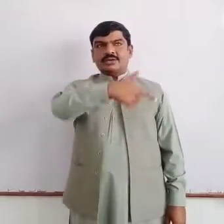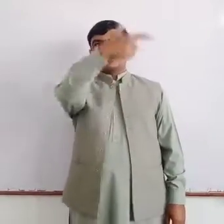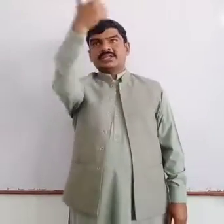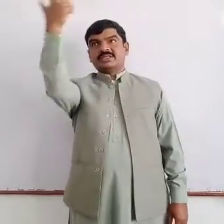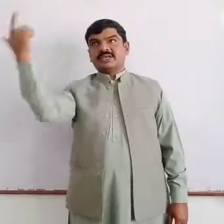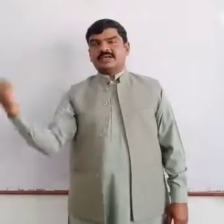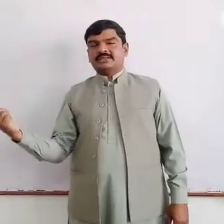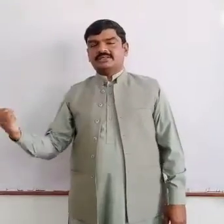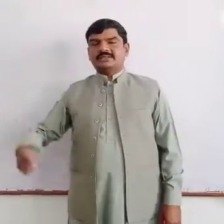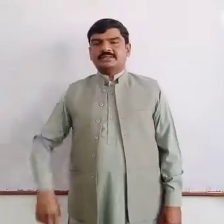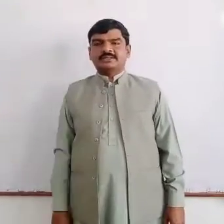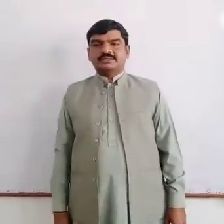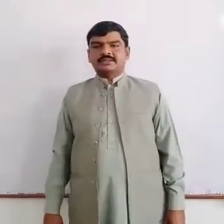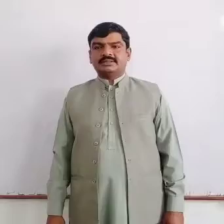कौसे कज़ा, ग्रहण,